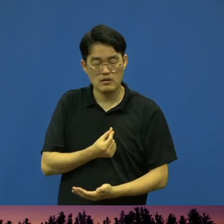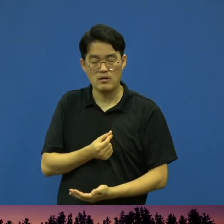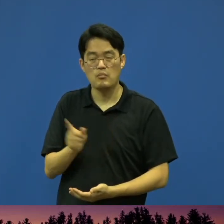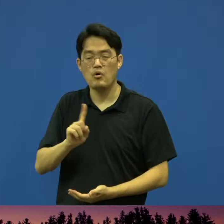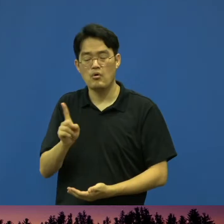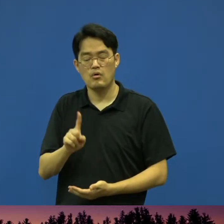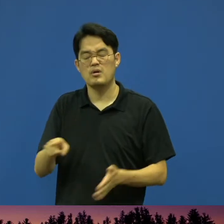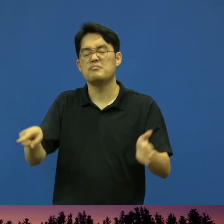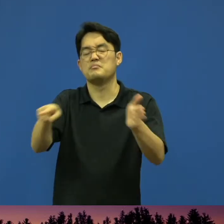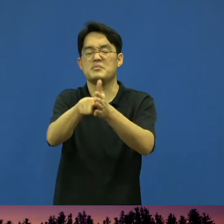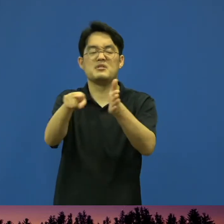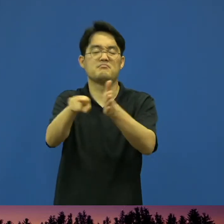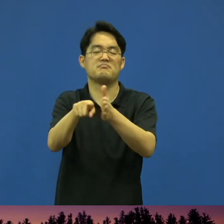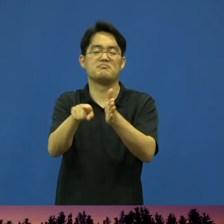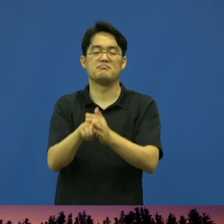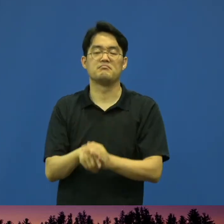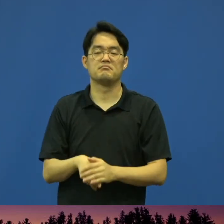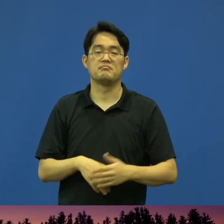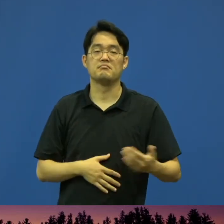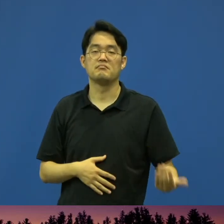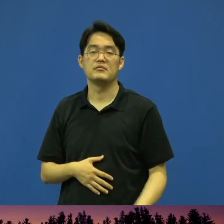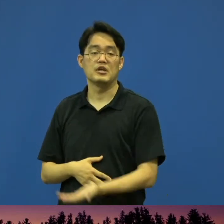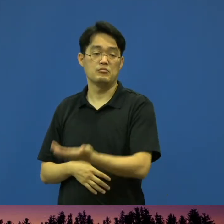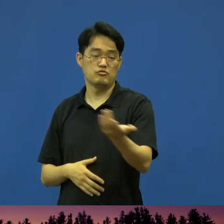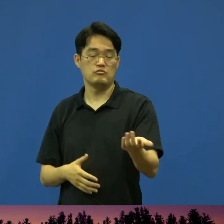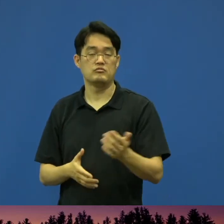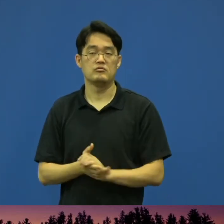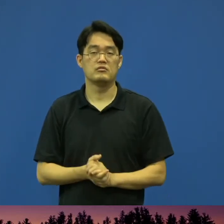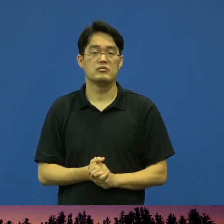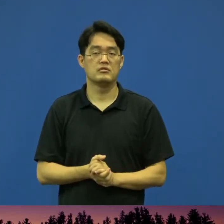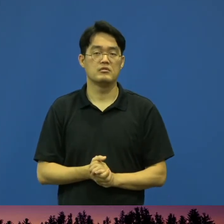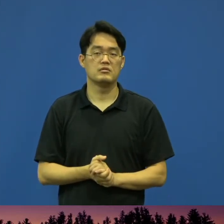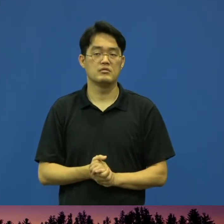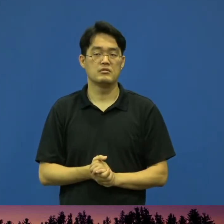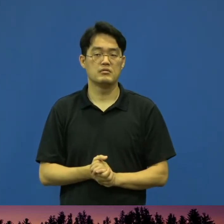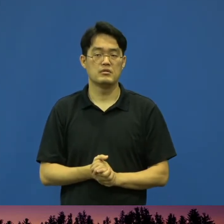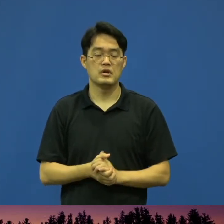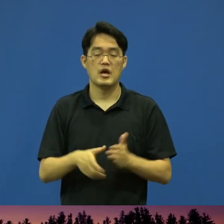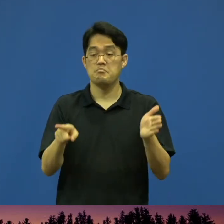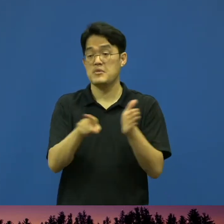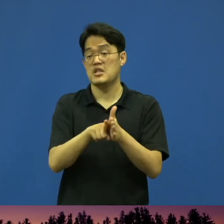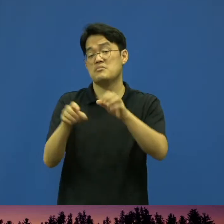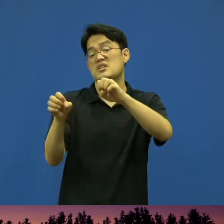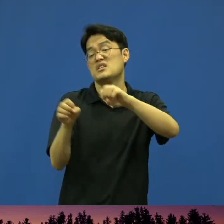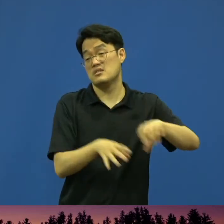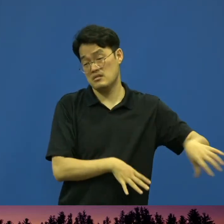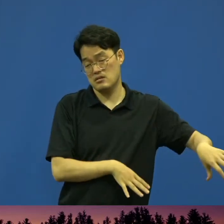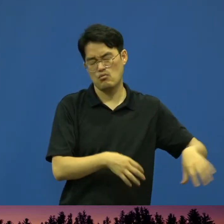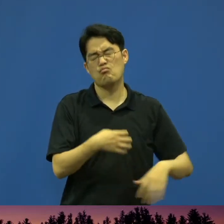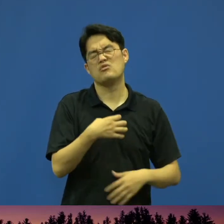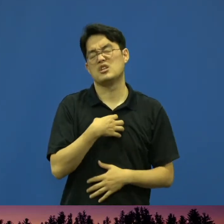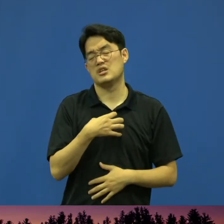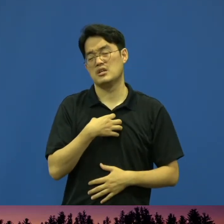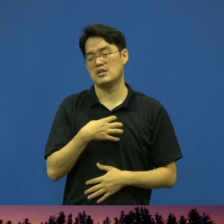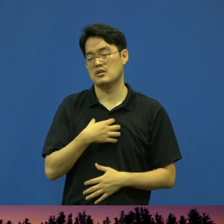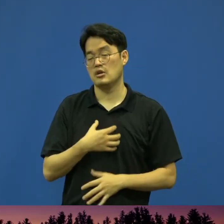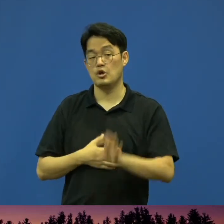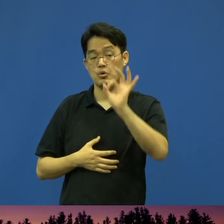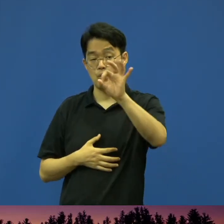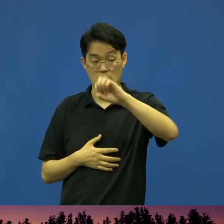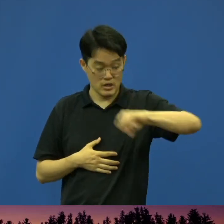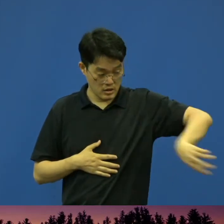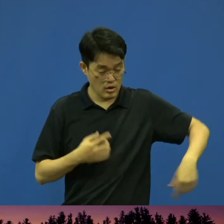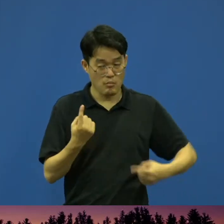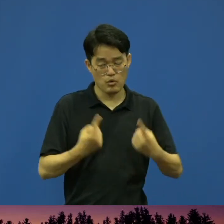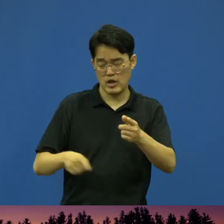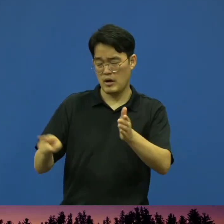친구를 잃는 것보다 믿음을 잃으면 그때가 진짜 위기입니다. 돈을 잃는 것보다 더 심각한 것은 믿음을 잃는